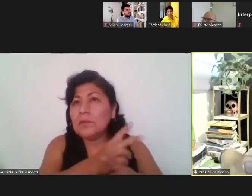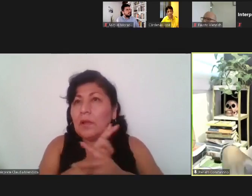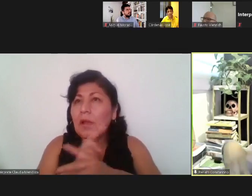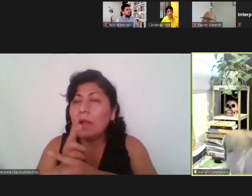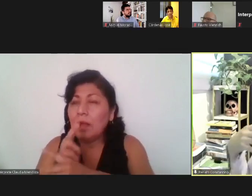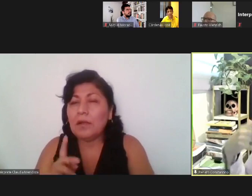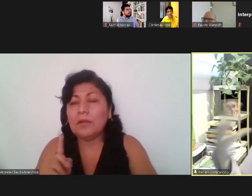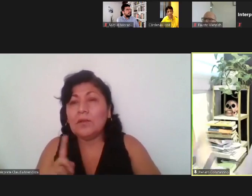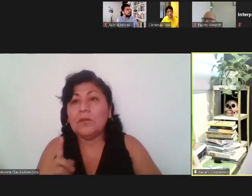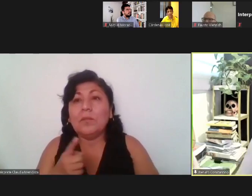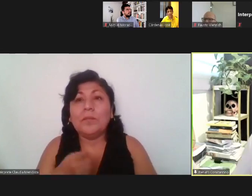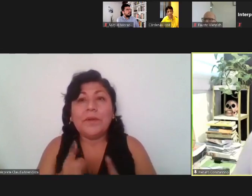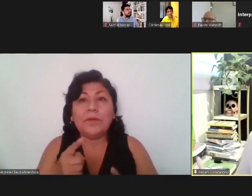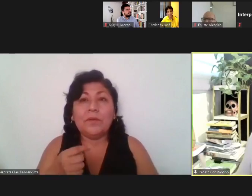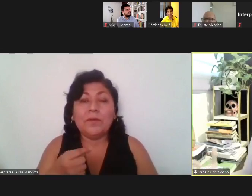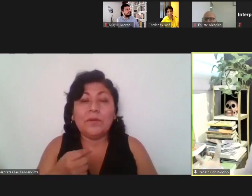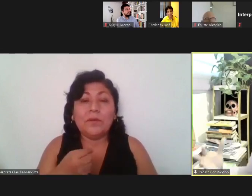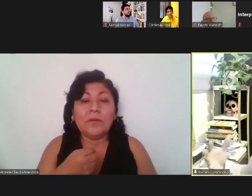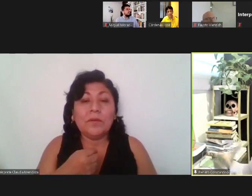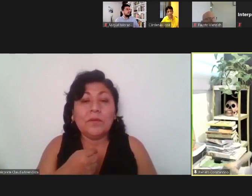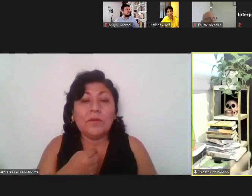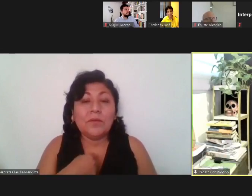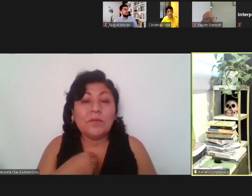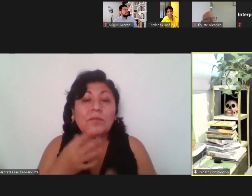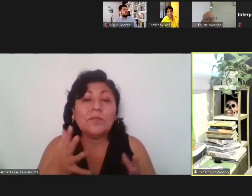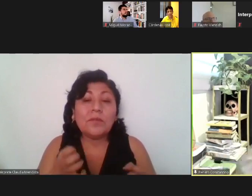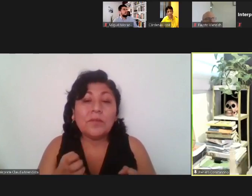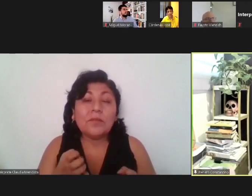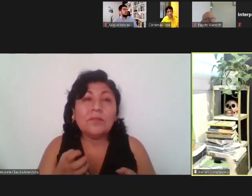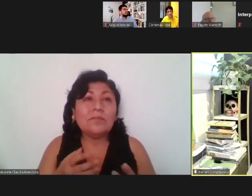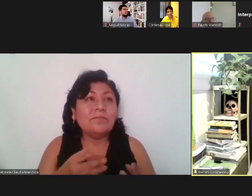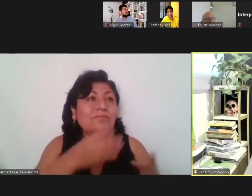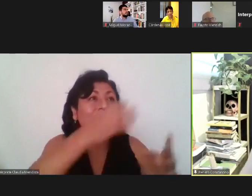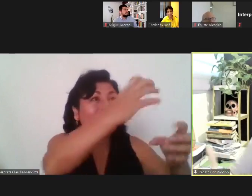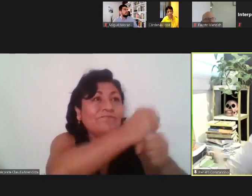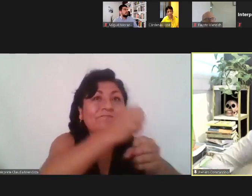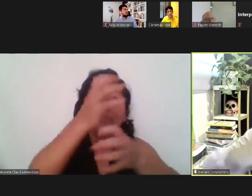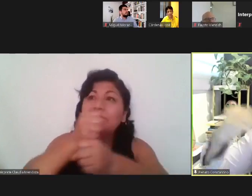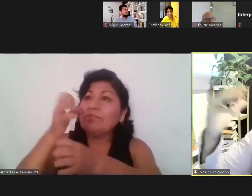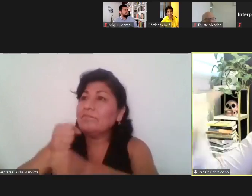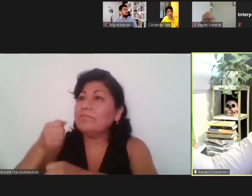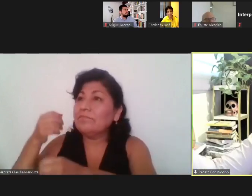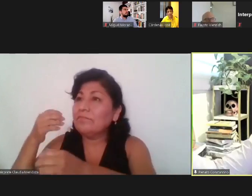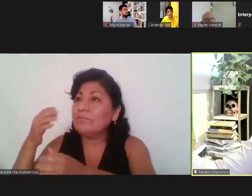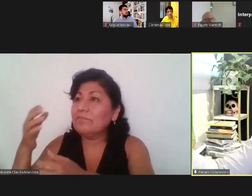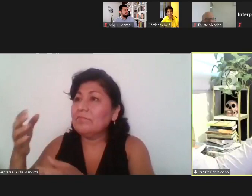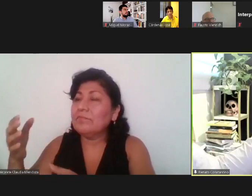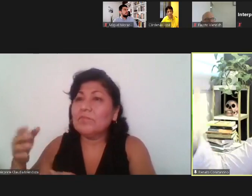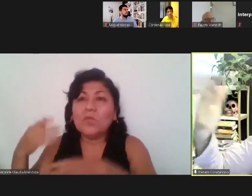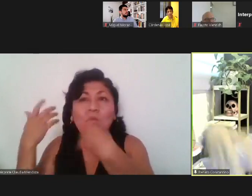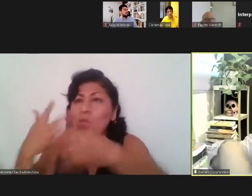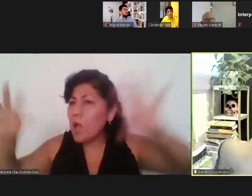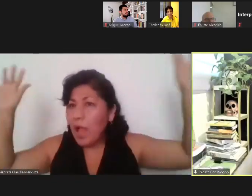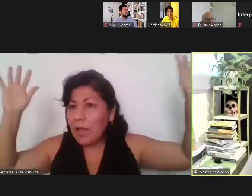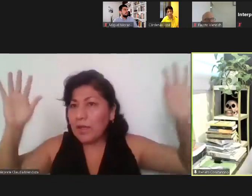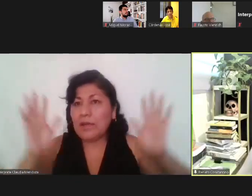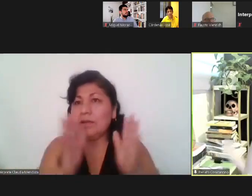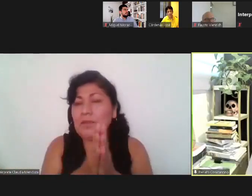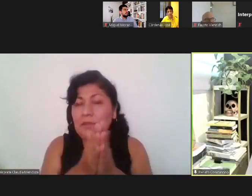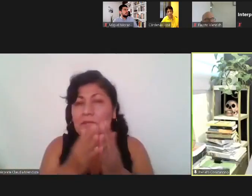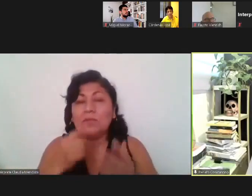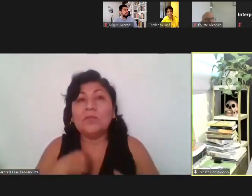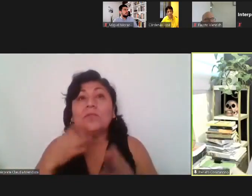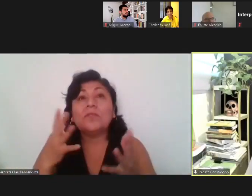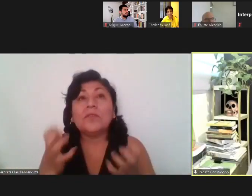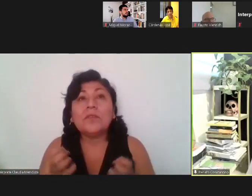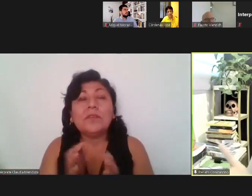igual que todo el mundo accede. Entonces, por ejemplo, que alguien vaya a una biblioteca y diga, yo quiero este libro y quiero que la biblioteca me lo otorgue.